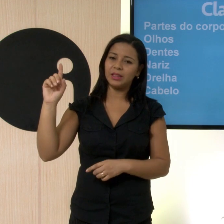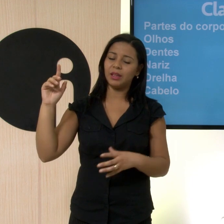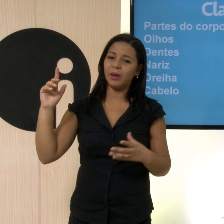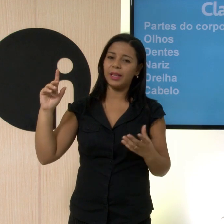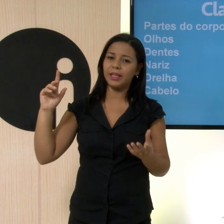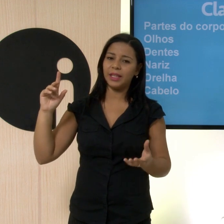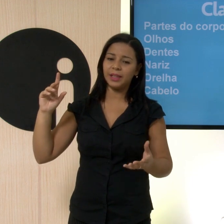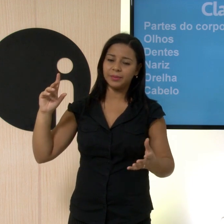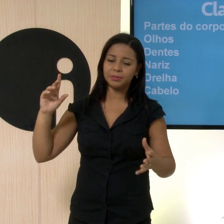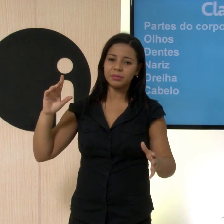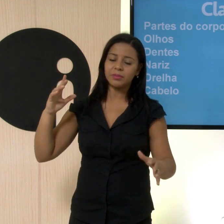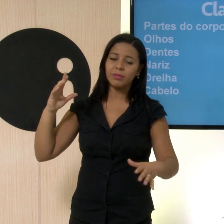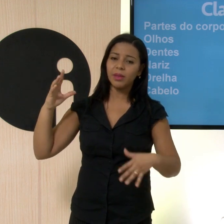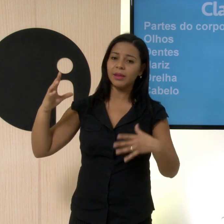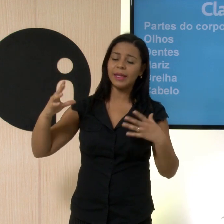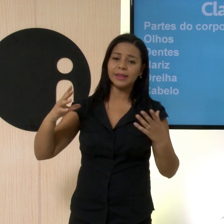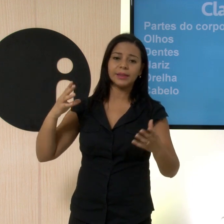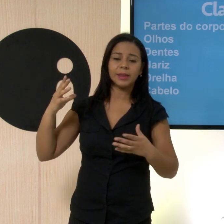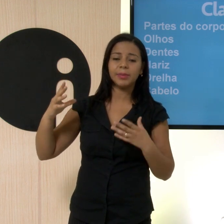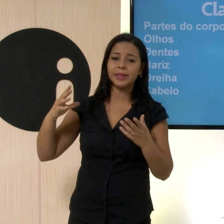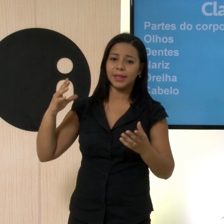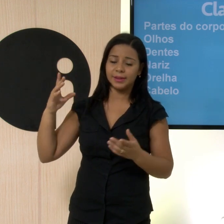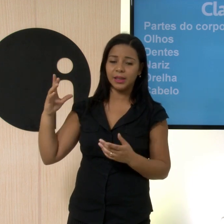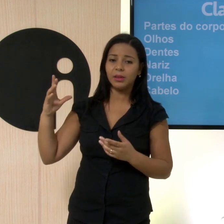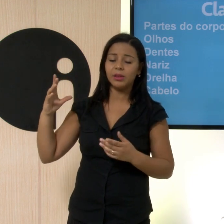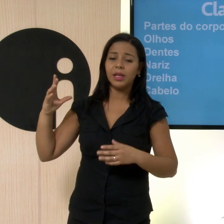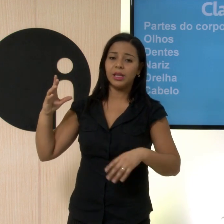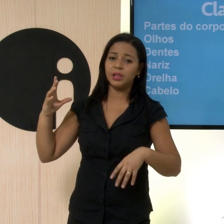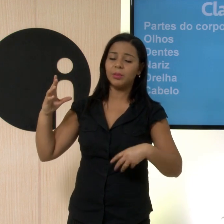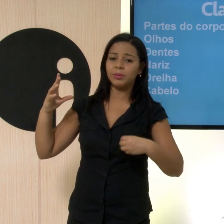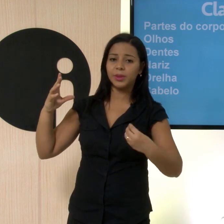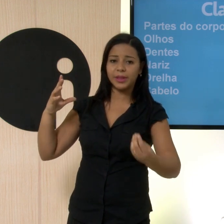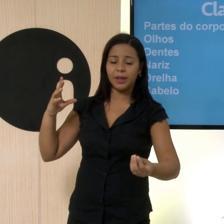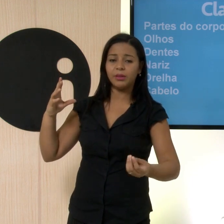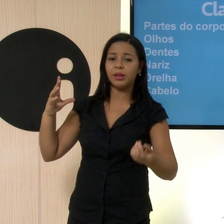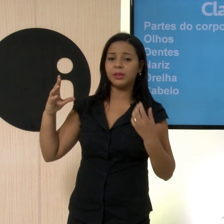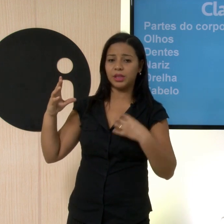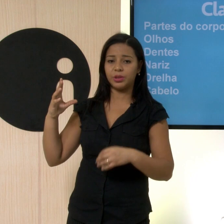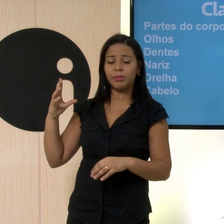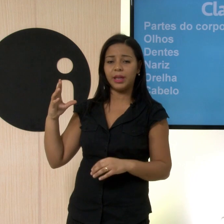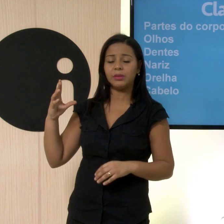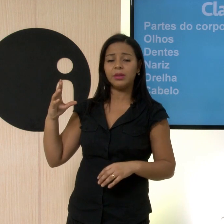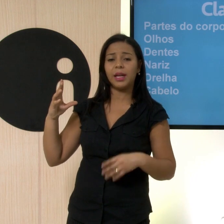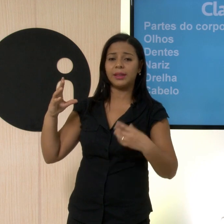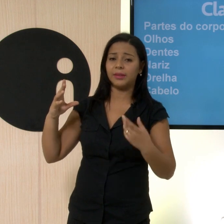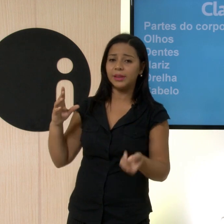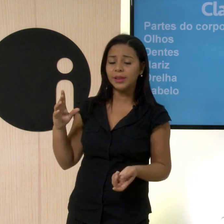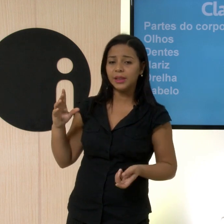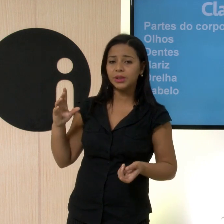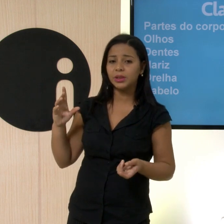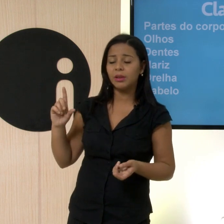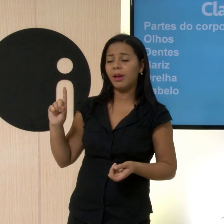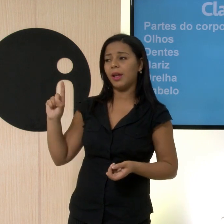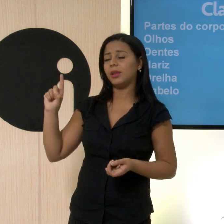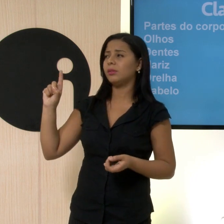Então, aqui, nessa simples ação, eu já mostrei o quê? O sentimento, que ela estava triste, ela